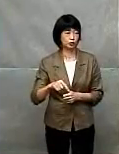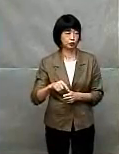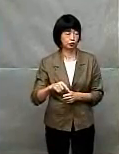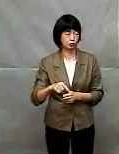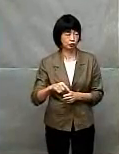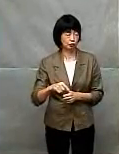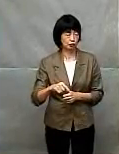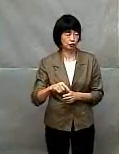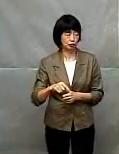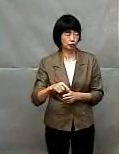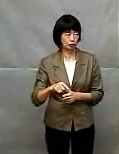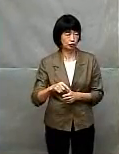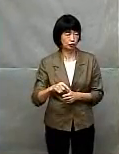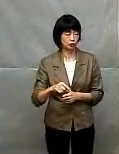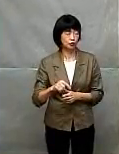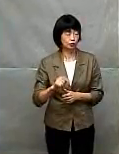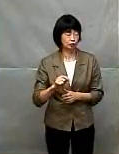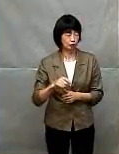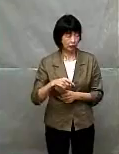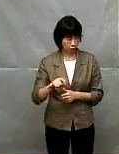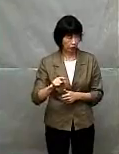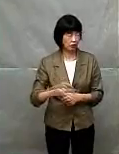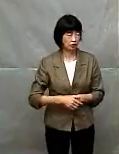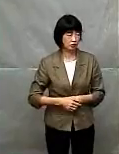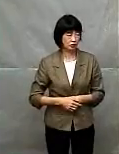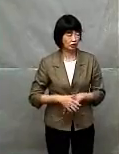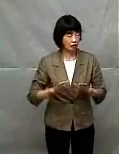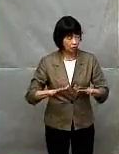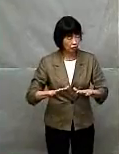その内容といいますか、